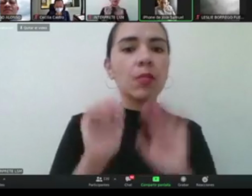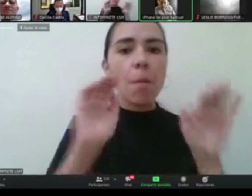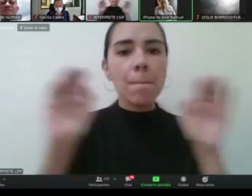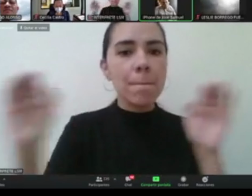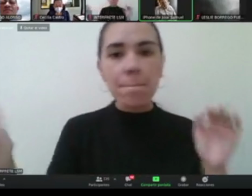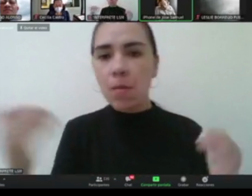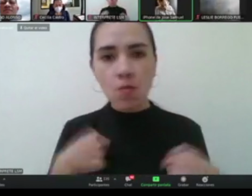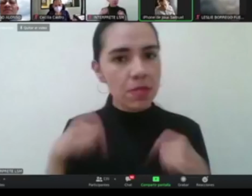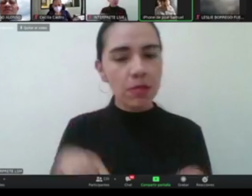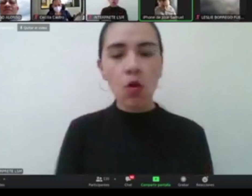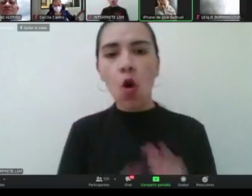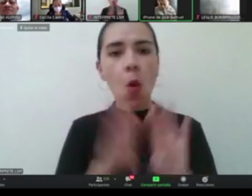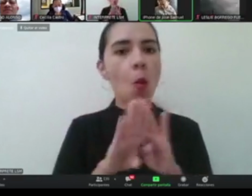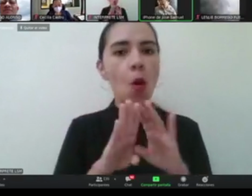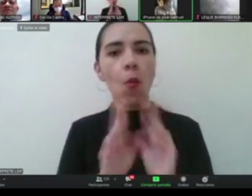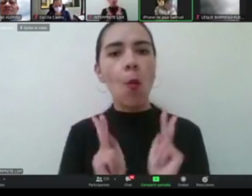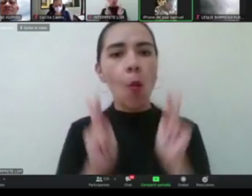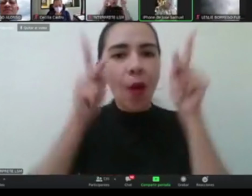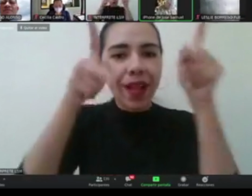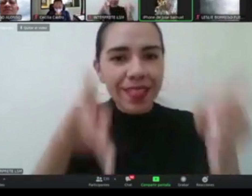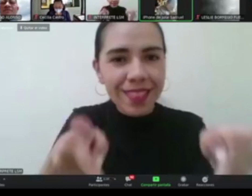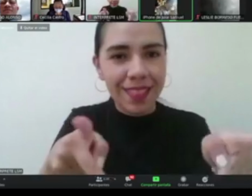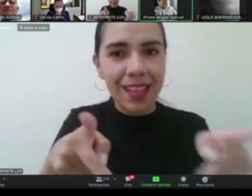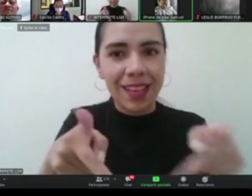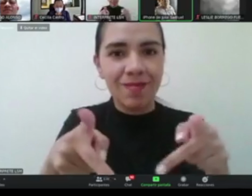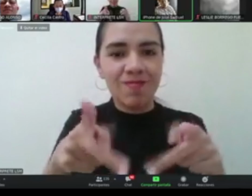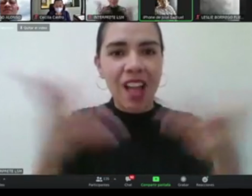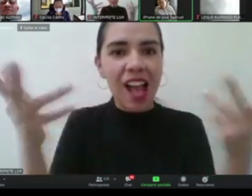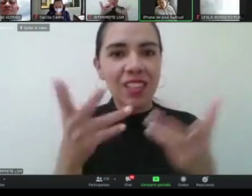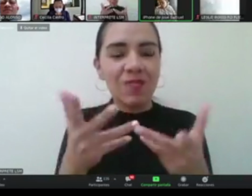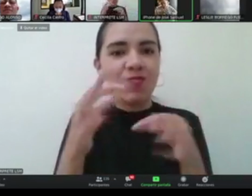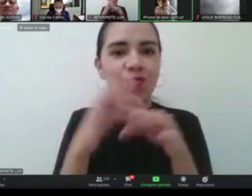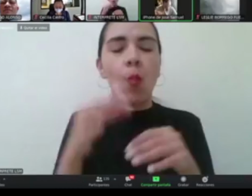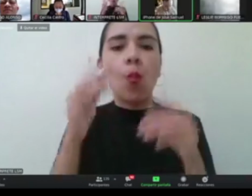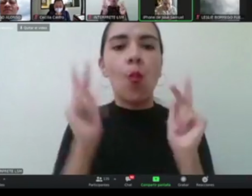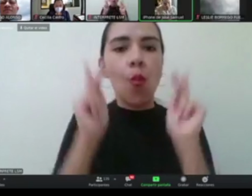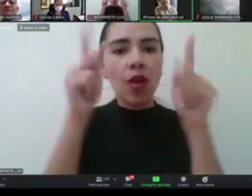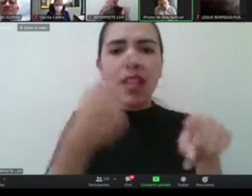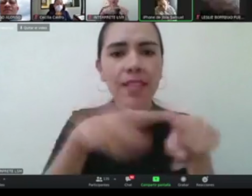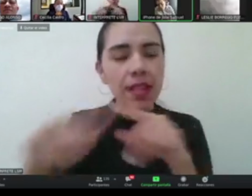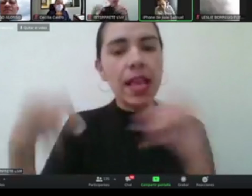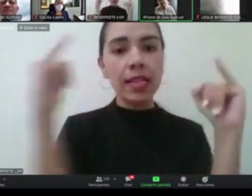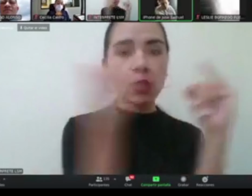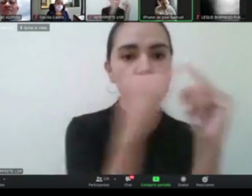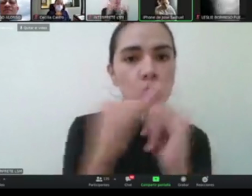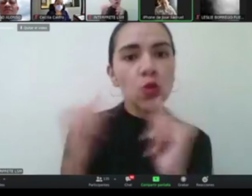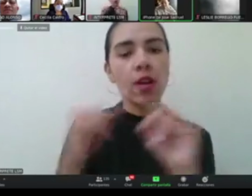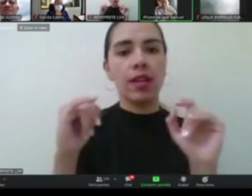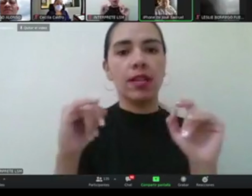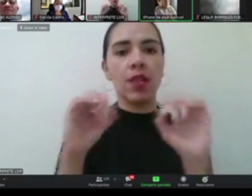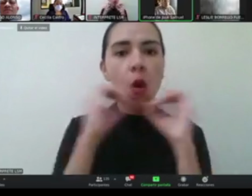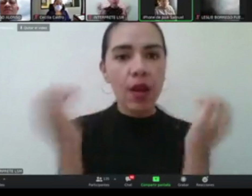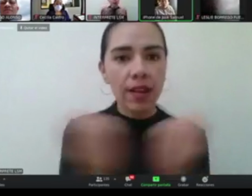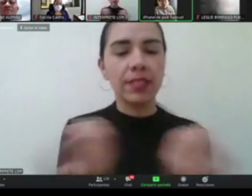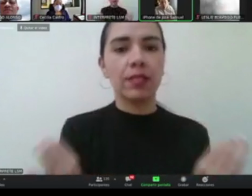¿ya? A construir puentes entre distintos organismos, entre distintas instituciones, ¿por qué? Porque hay que seguir